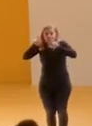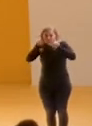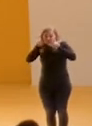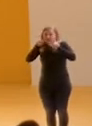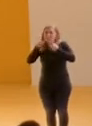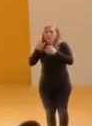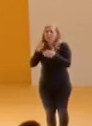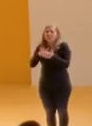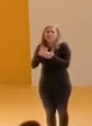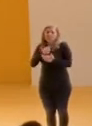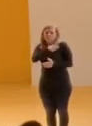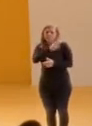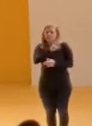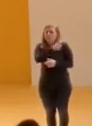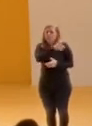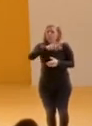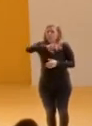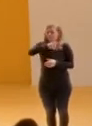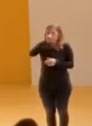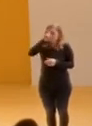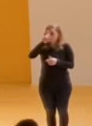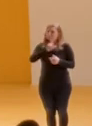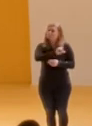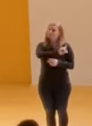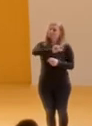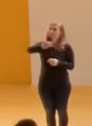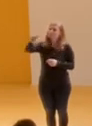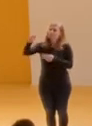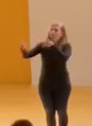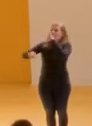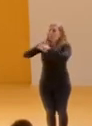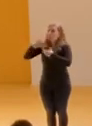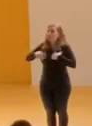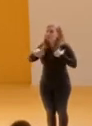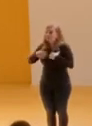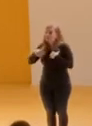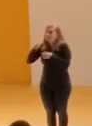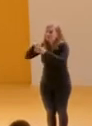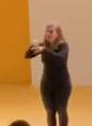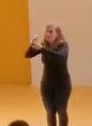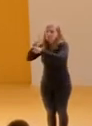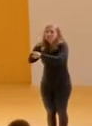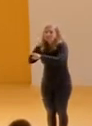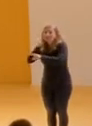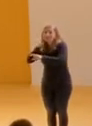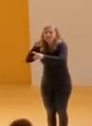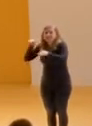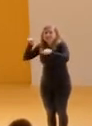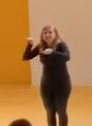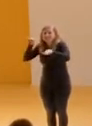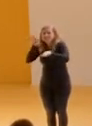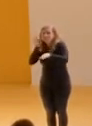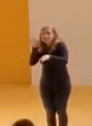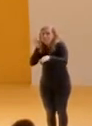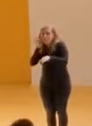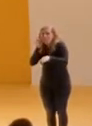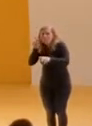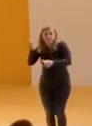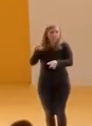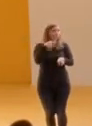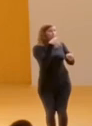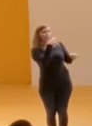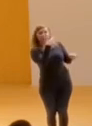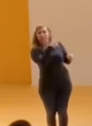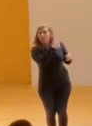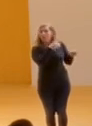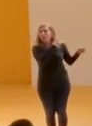przedstawiciel plemienia hadza idzie na przykład szukać zwierzyny polowanie i nagle usłyszy pszczoły co się od razu odwraca